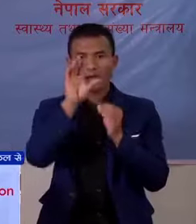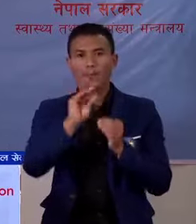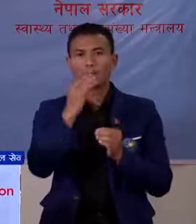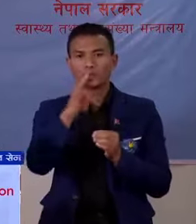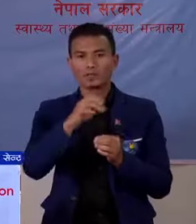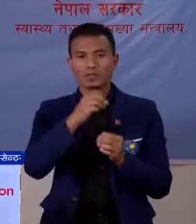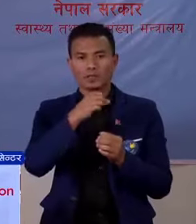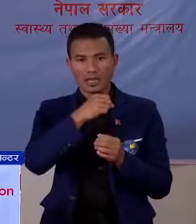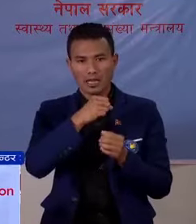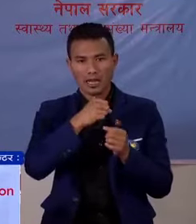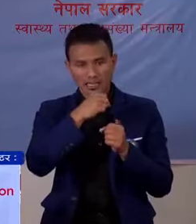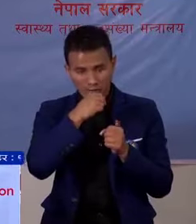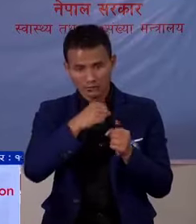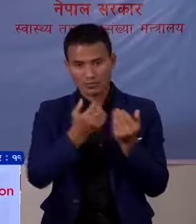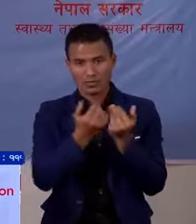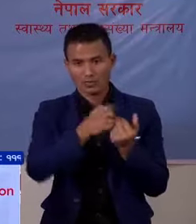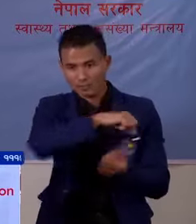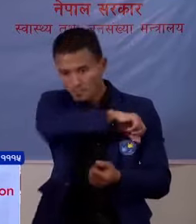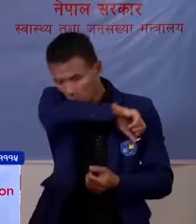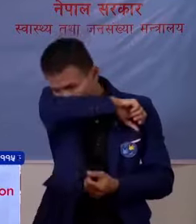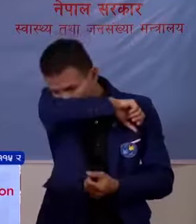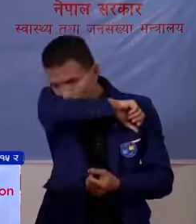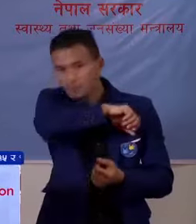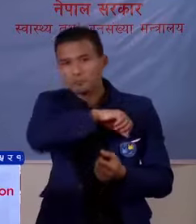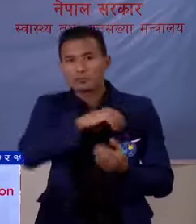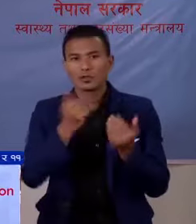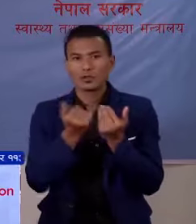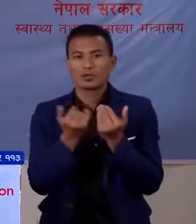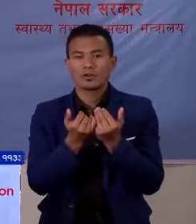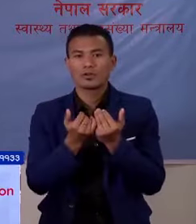हाच्छ्युङ गर्दा कुइनो बङ्गाएर